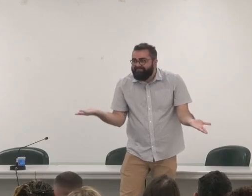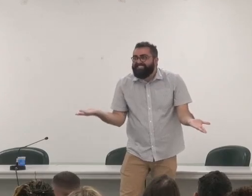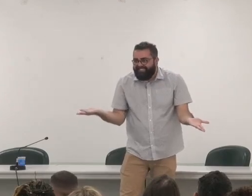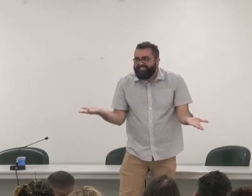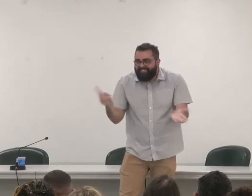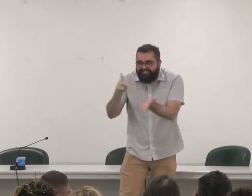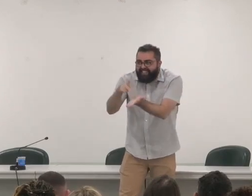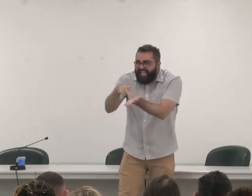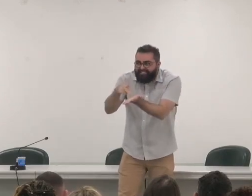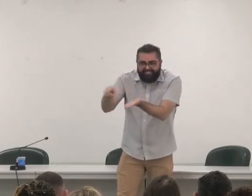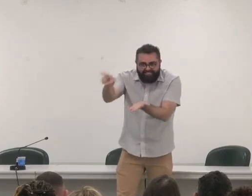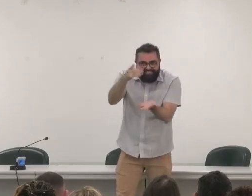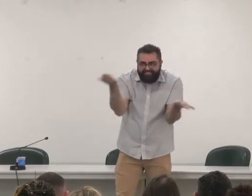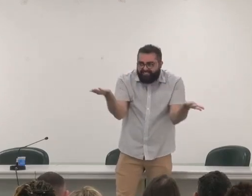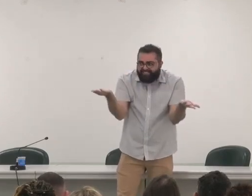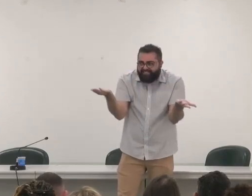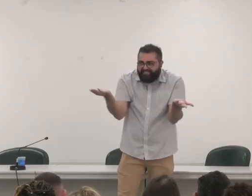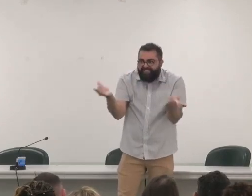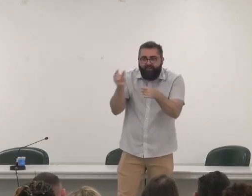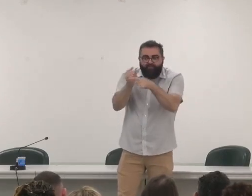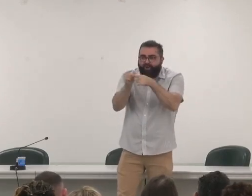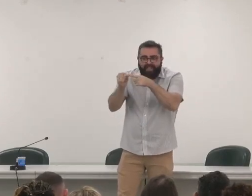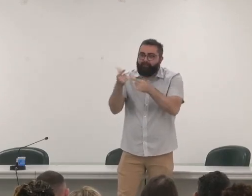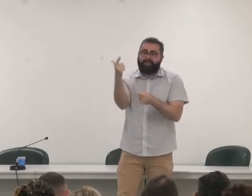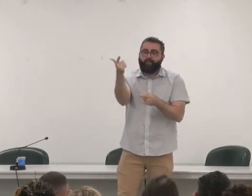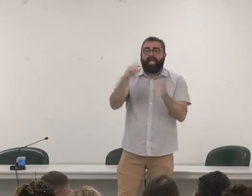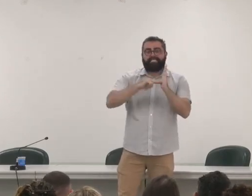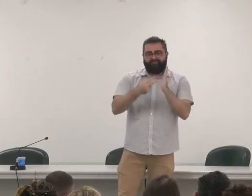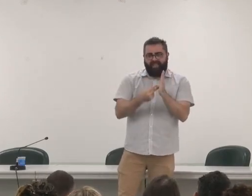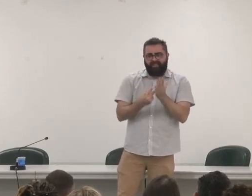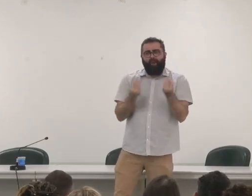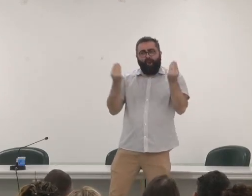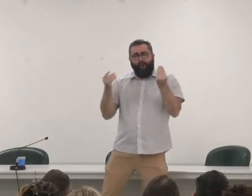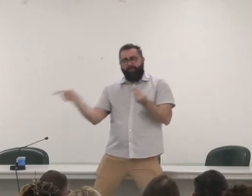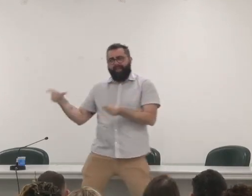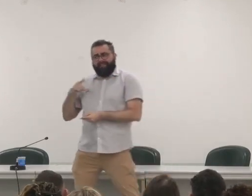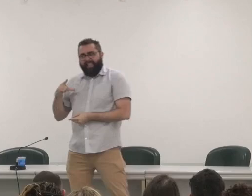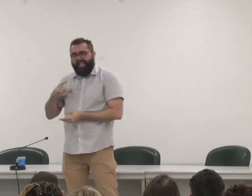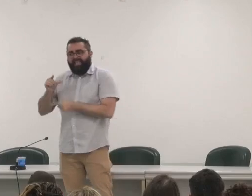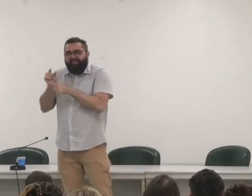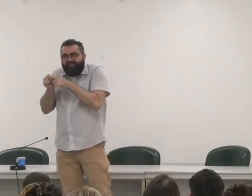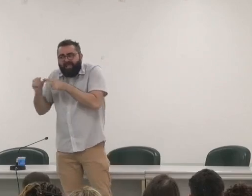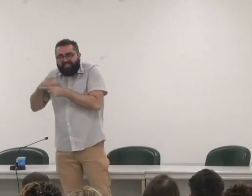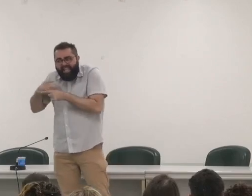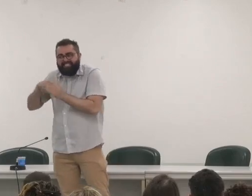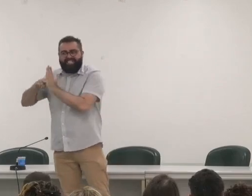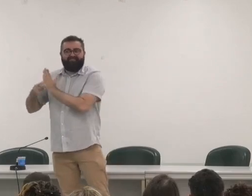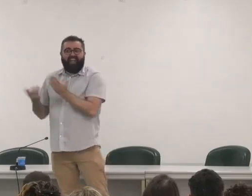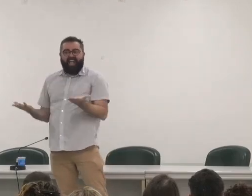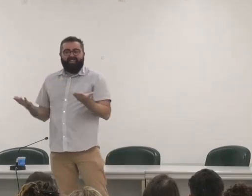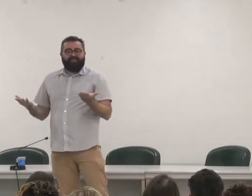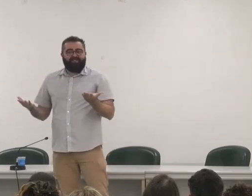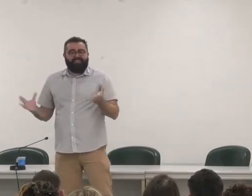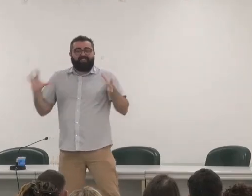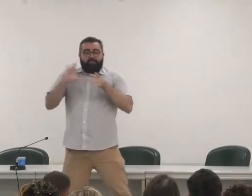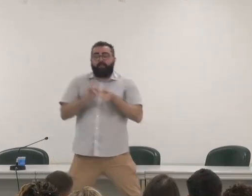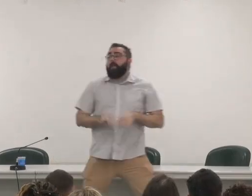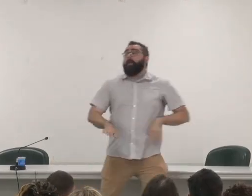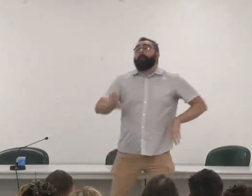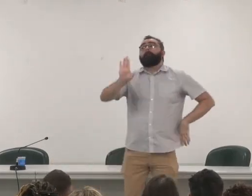mesmos, não é? Não é isso que geralmente a gente aprende. A diferenciação entre morfema e fonema é que um tem um significado